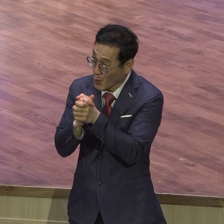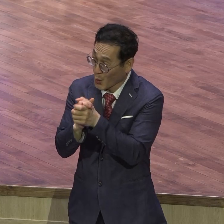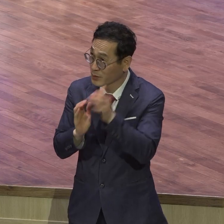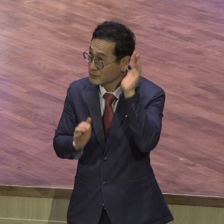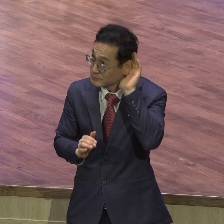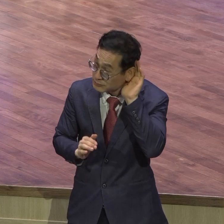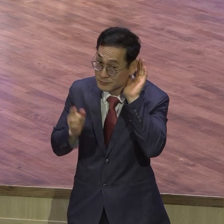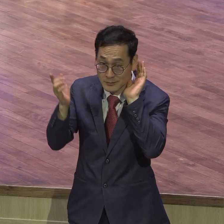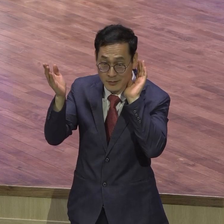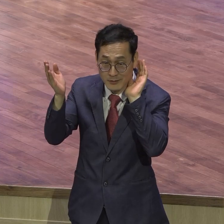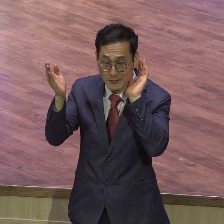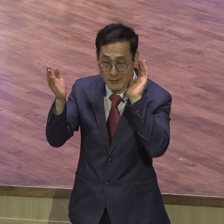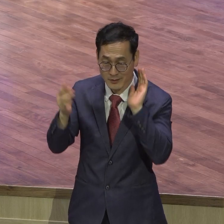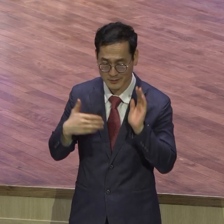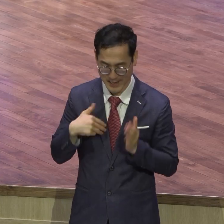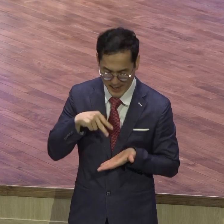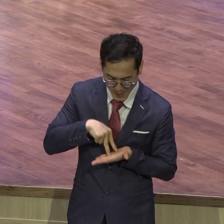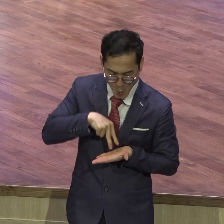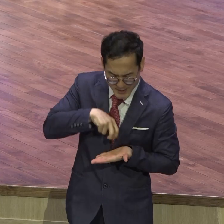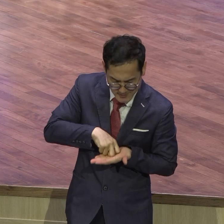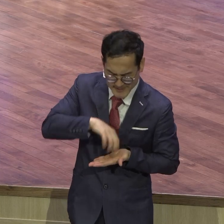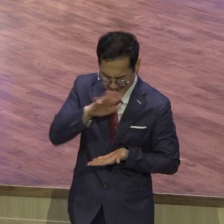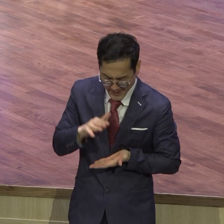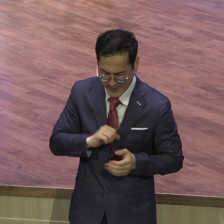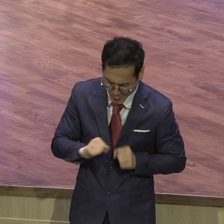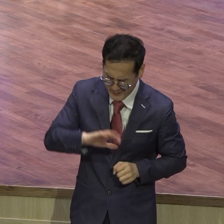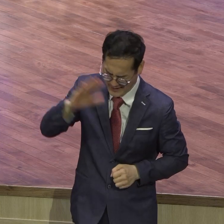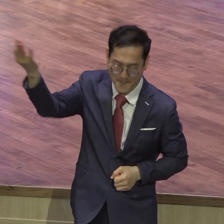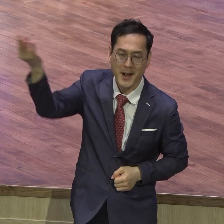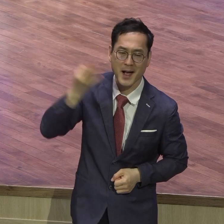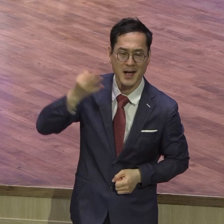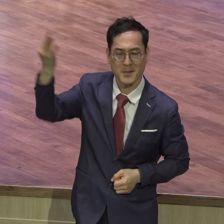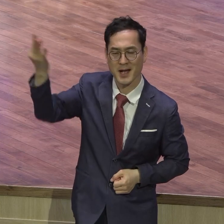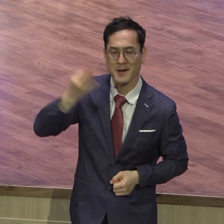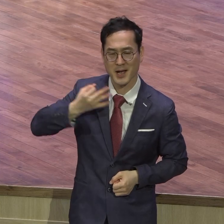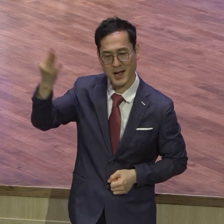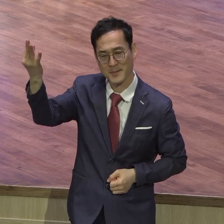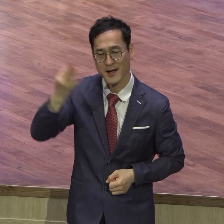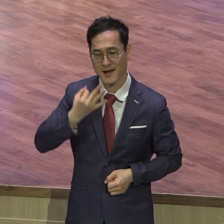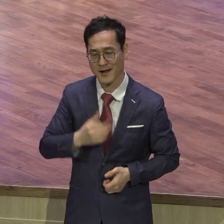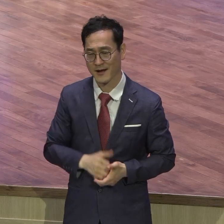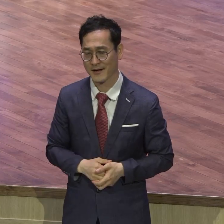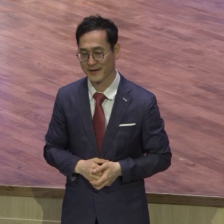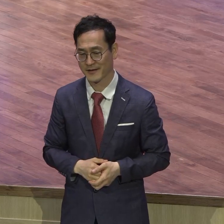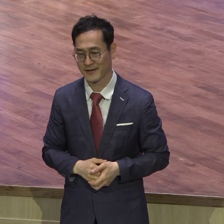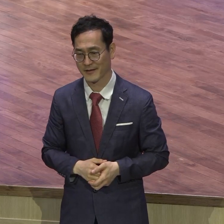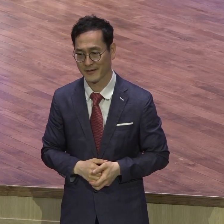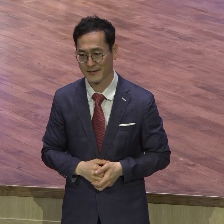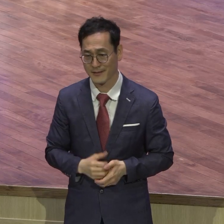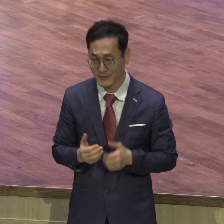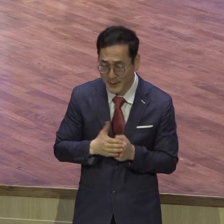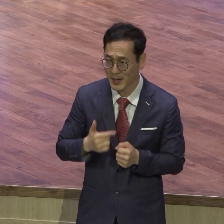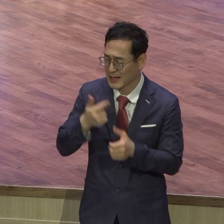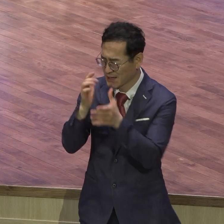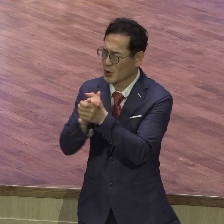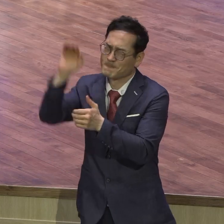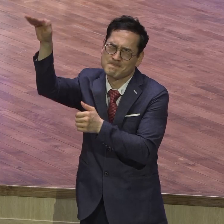여러분이 일어서고 앉는 것도 다 보고 계시는데 여러분이 신중하게 하나님과 기도하는데 그 기도를 안